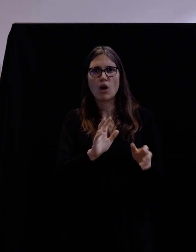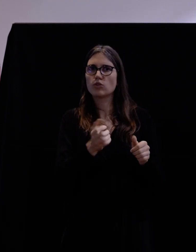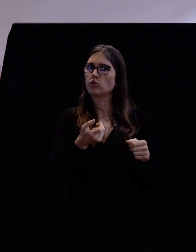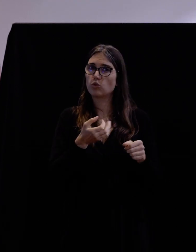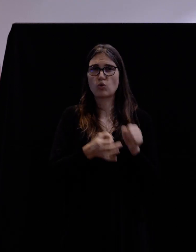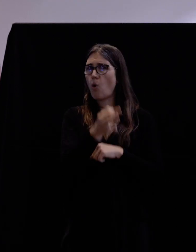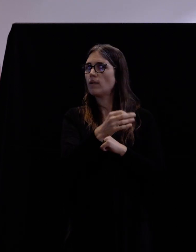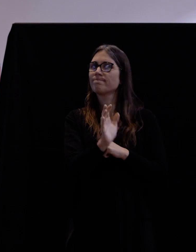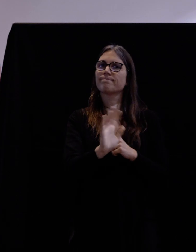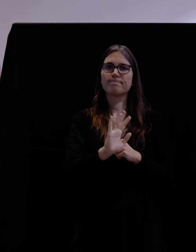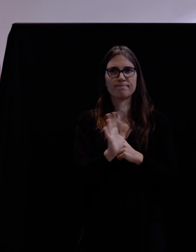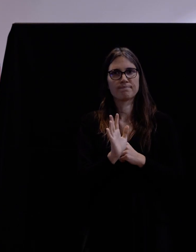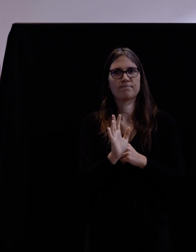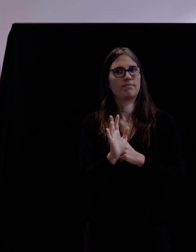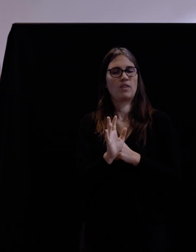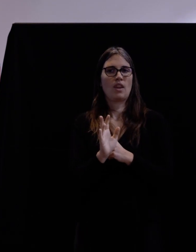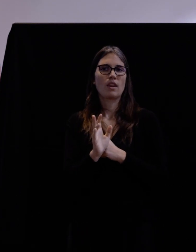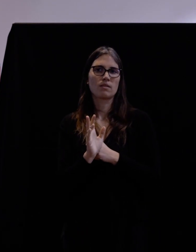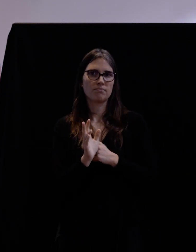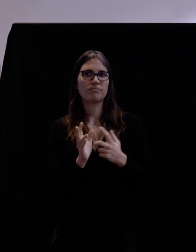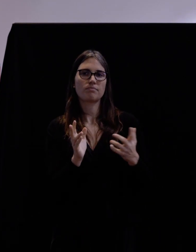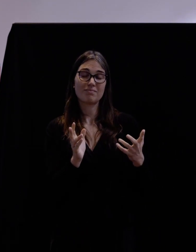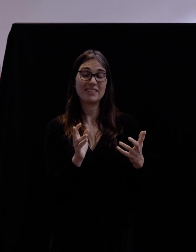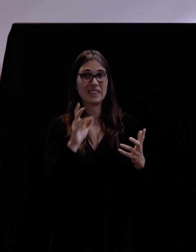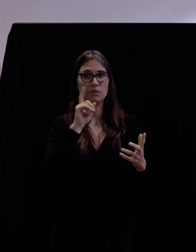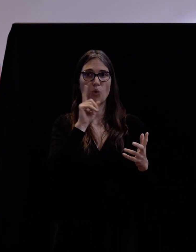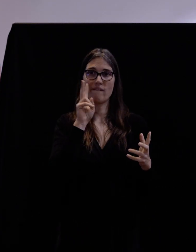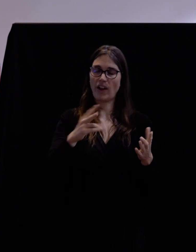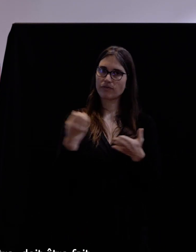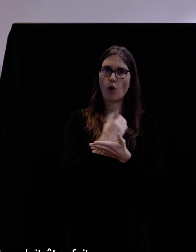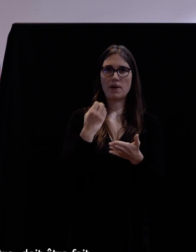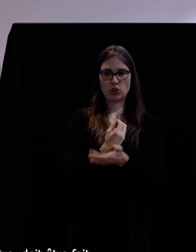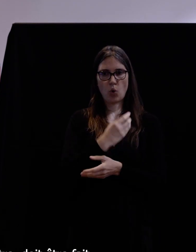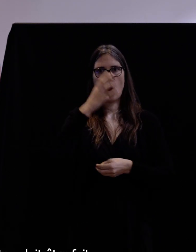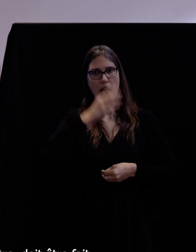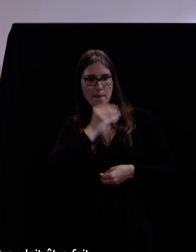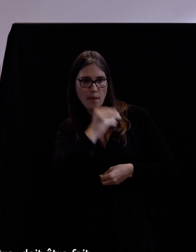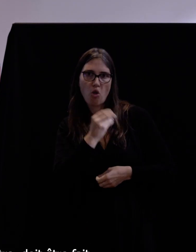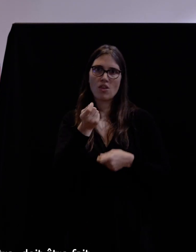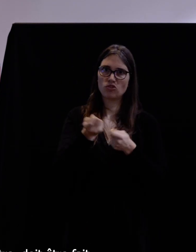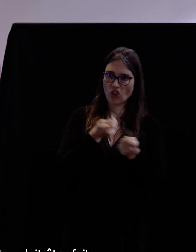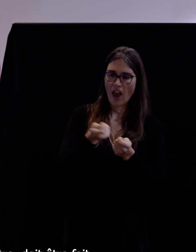et que tout ce qu'ils ont à intégrer,